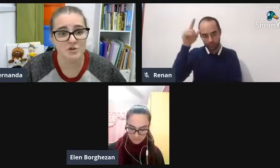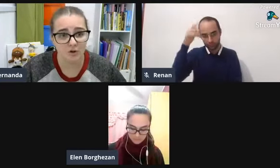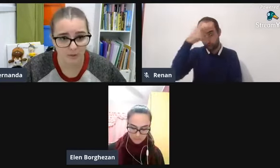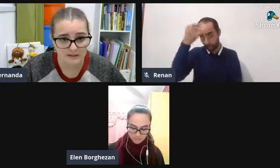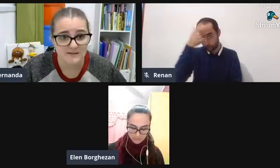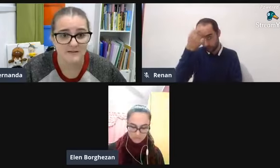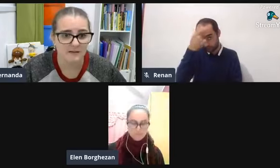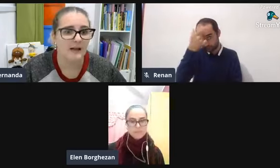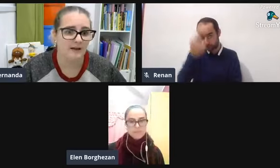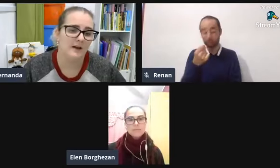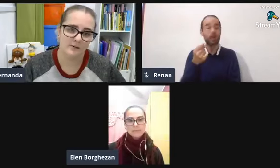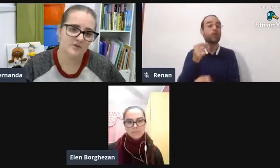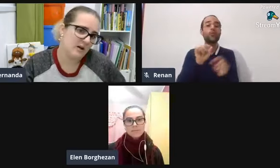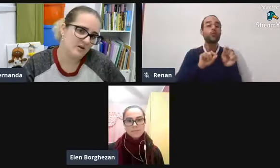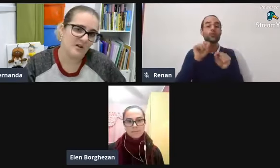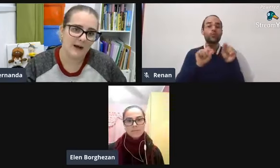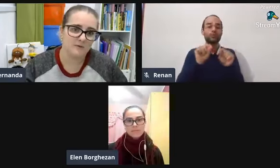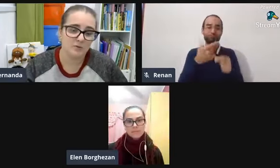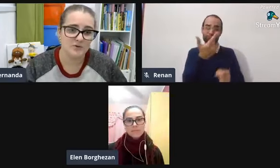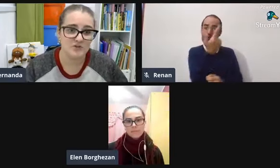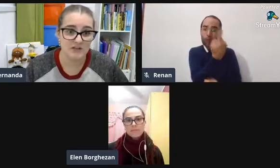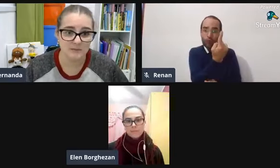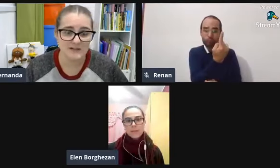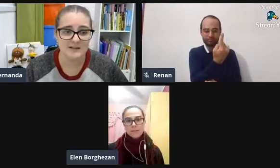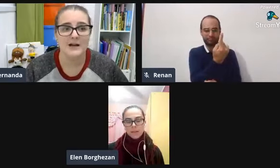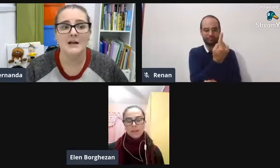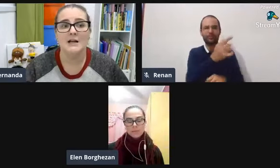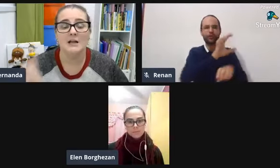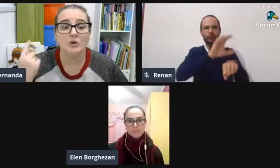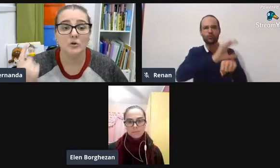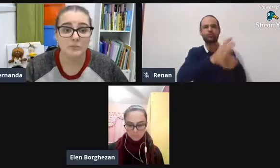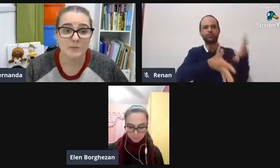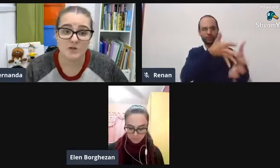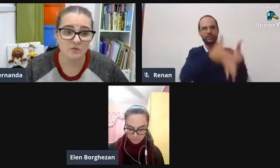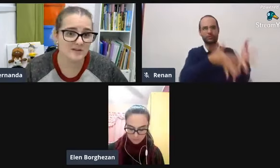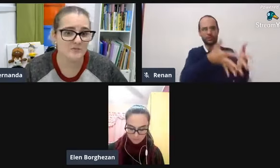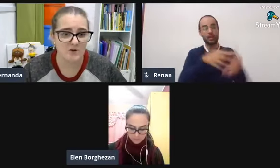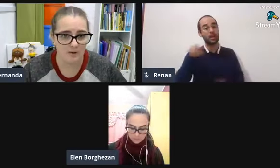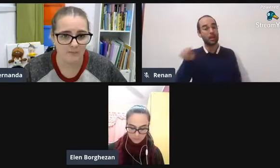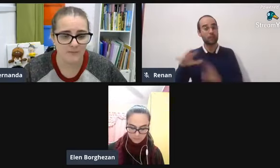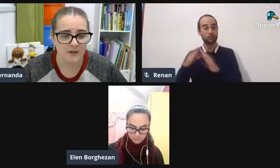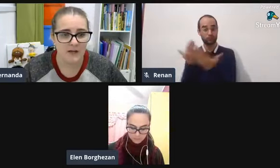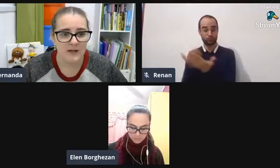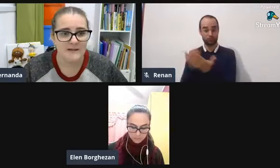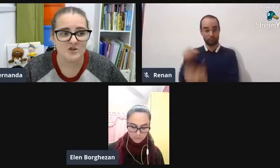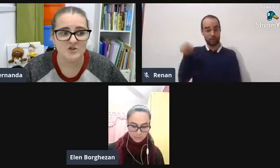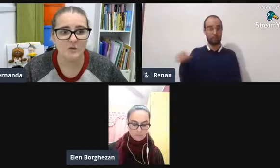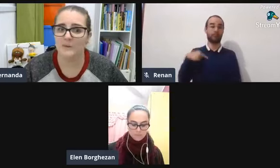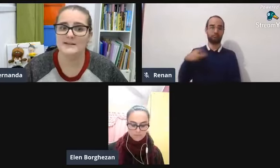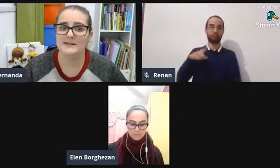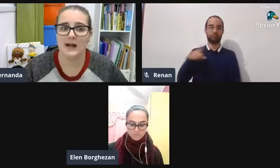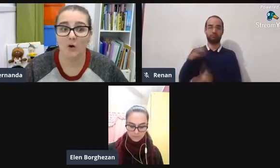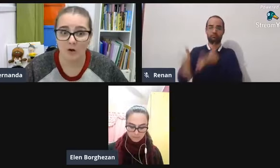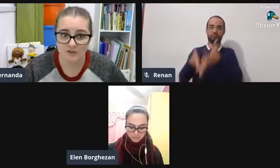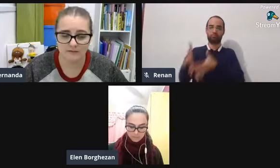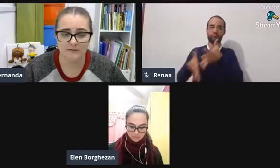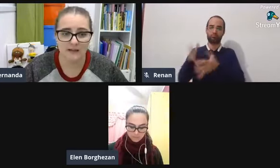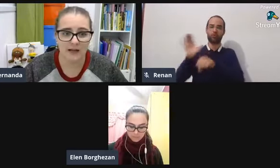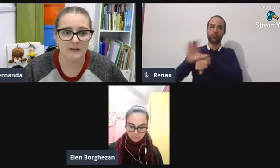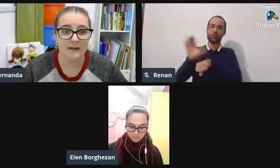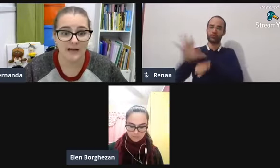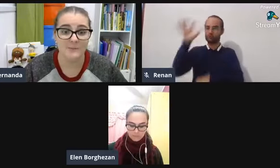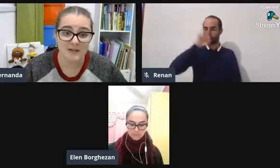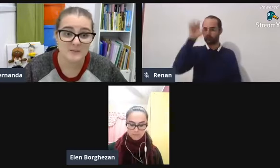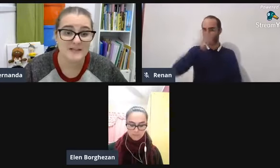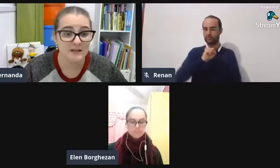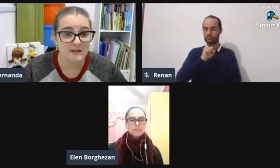curso de idiomas, né, que é onde é chamado o curso de Libras, em uma instituição só. Se a gente for pensar hoje,